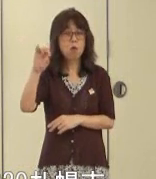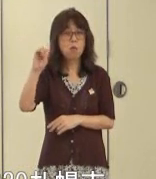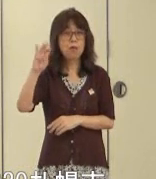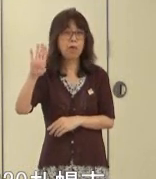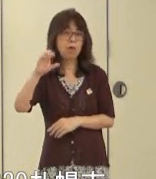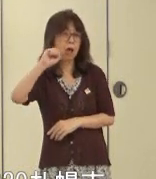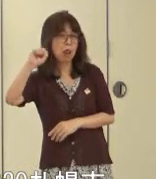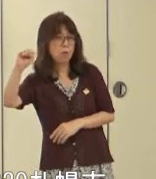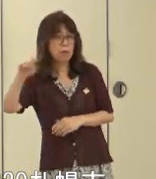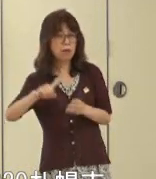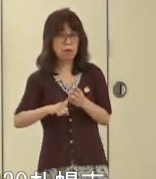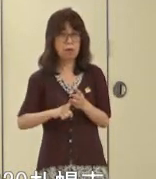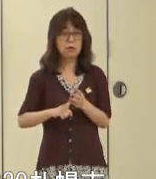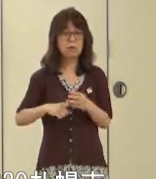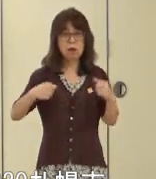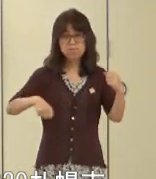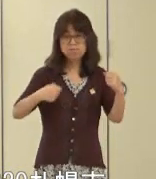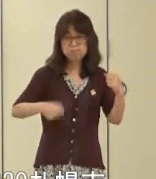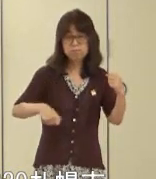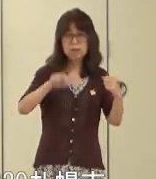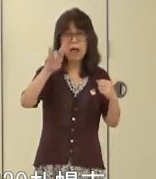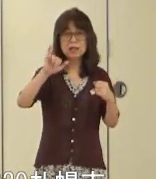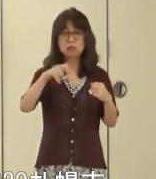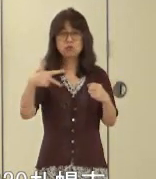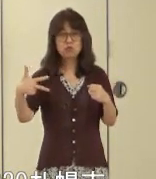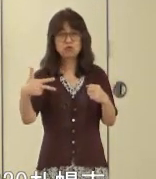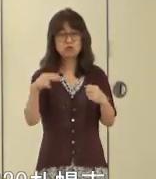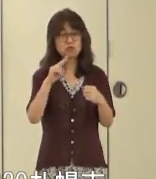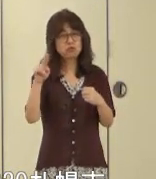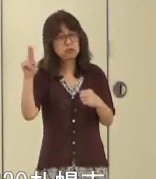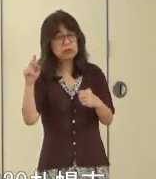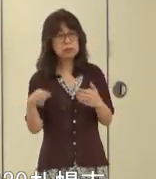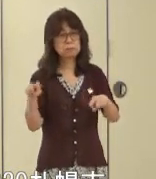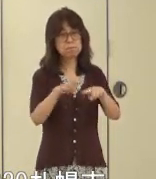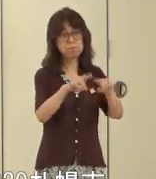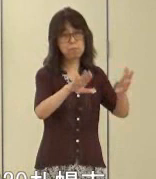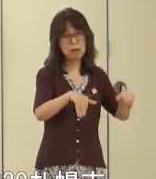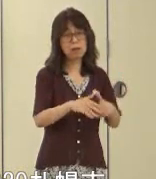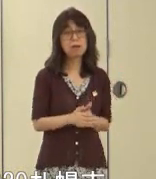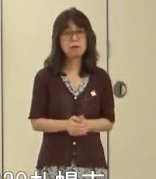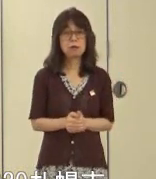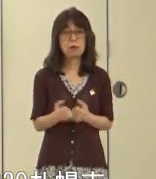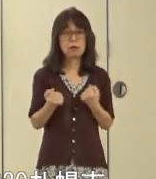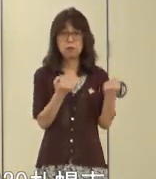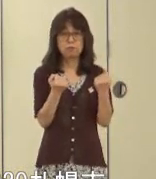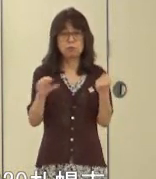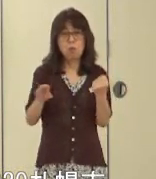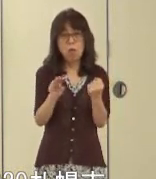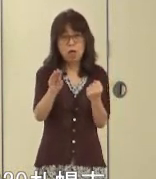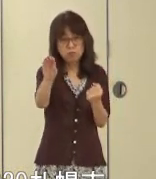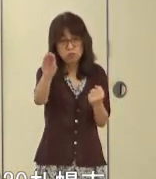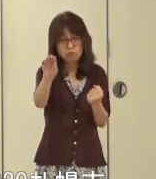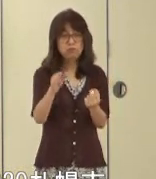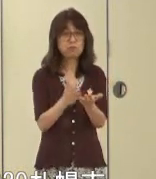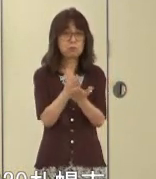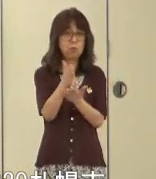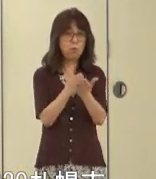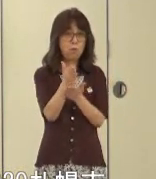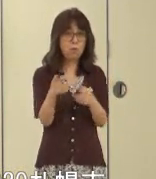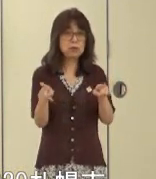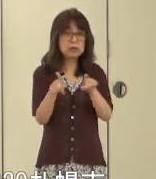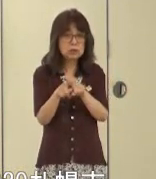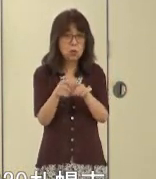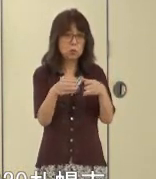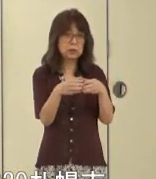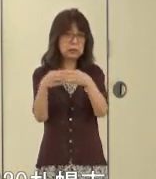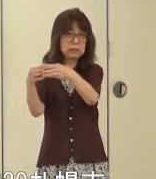ライブに一緒に参加をしていたとか、ドライブですね、車で旅行に一緒に行っていた、